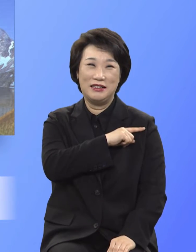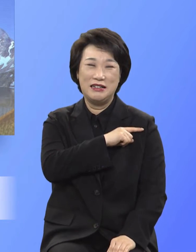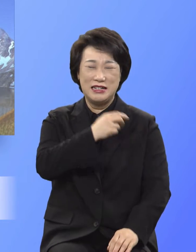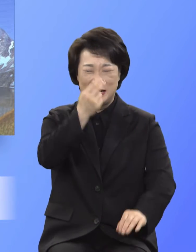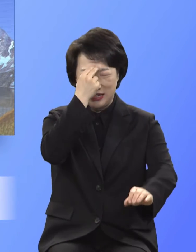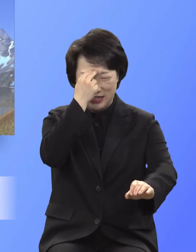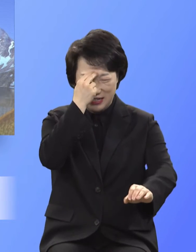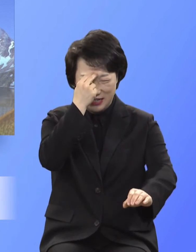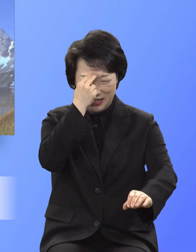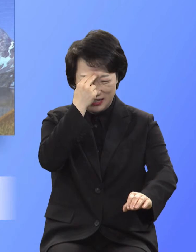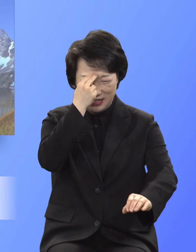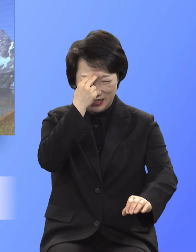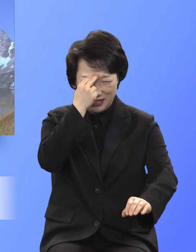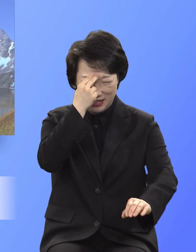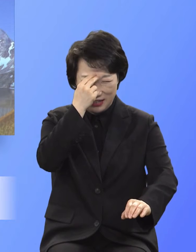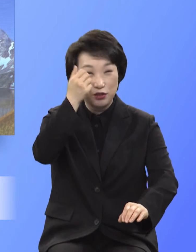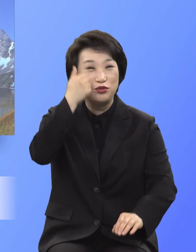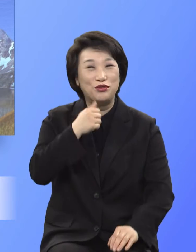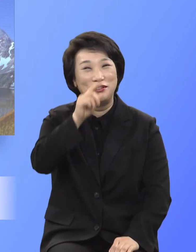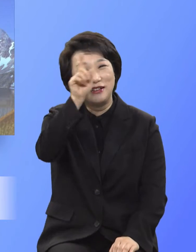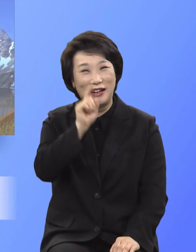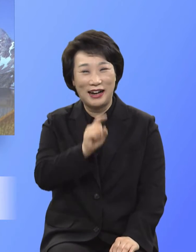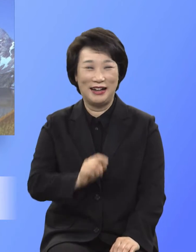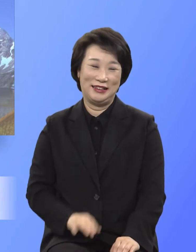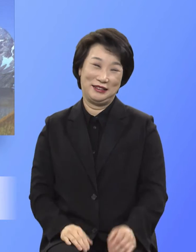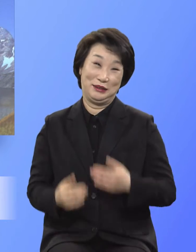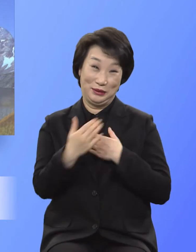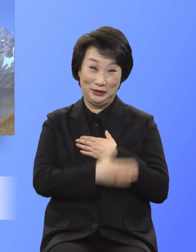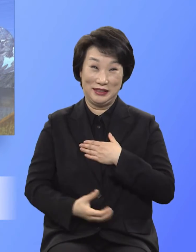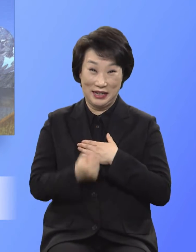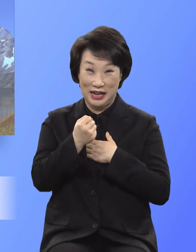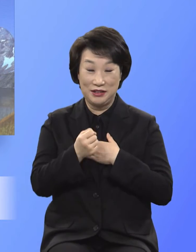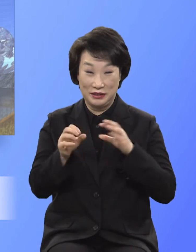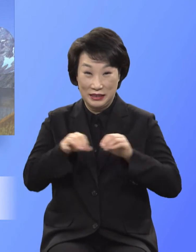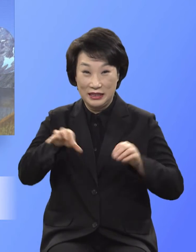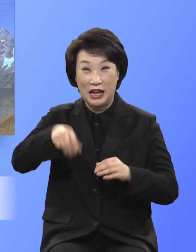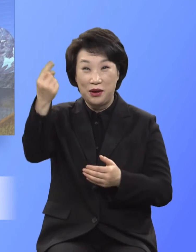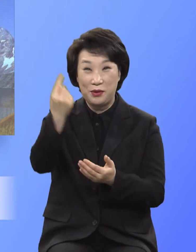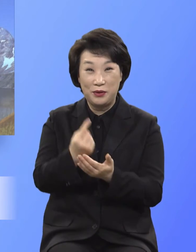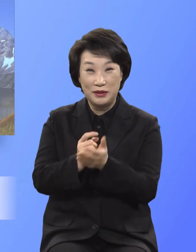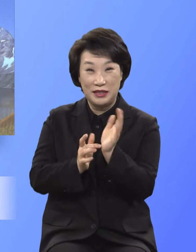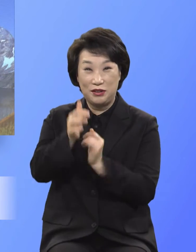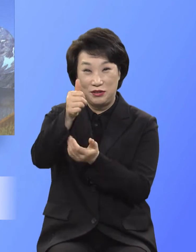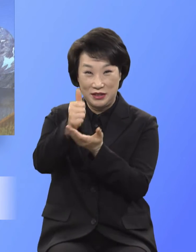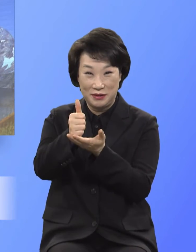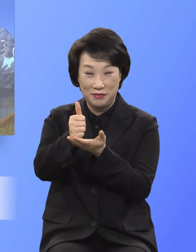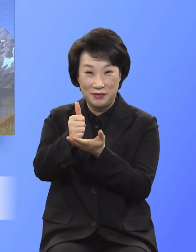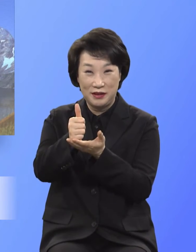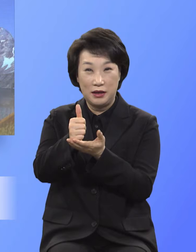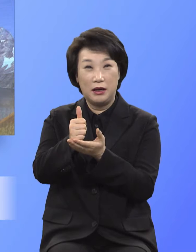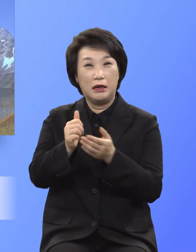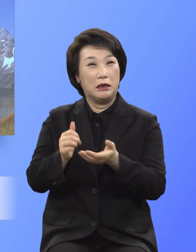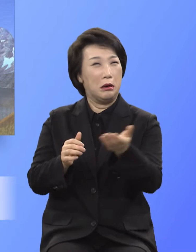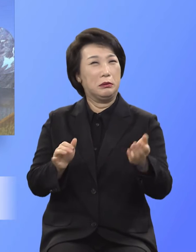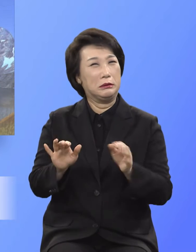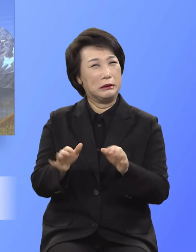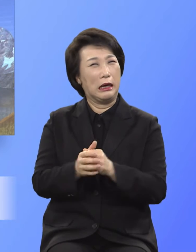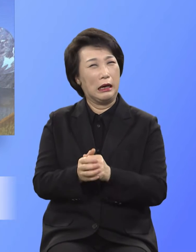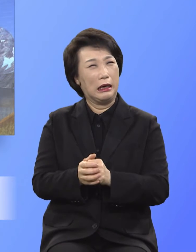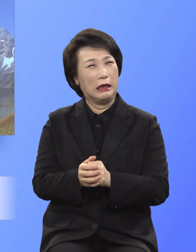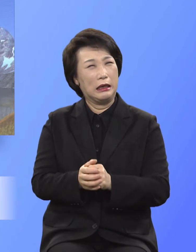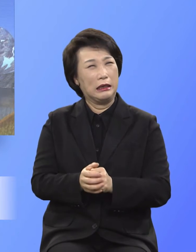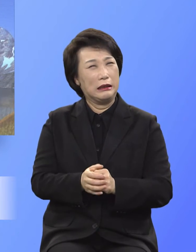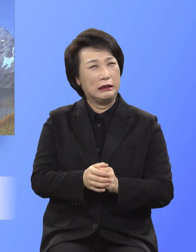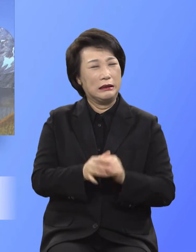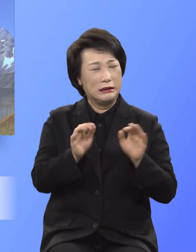속 썩은 분이 있으시다면 육체를 입고 이 땅에 오신 예수님께서 얼마나